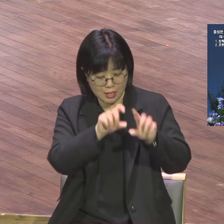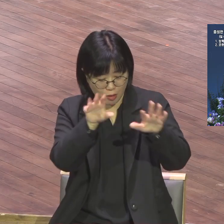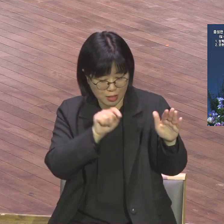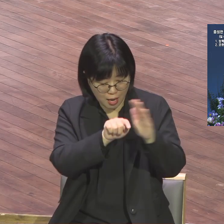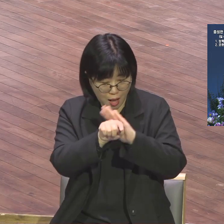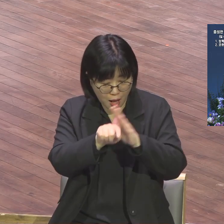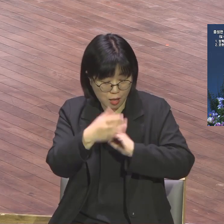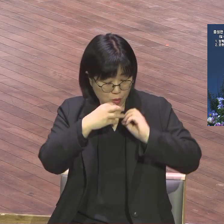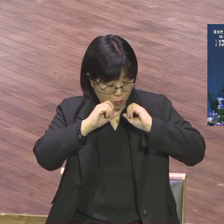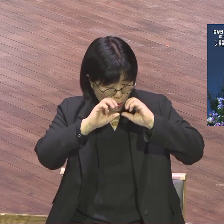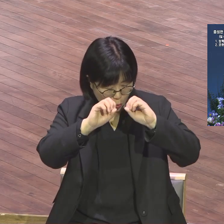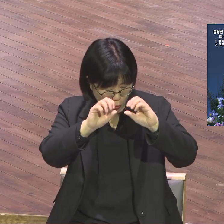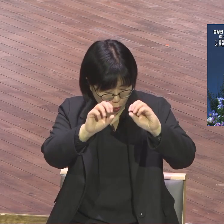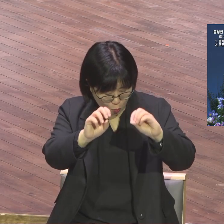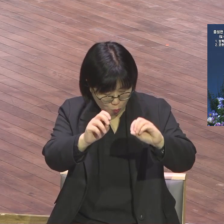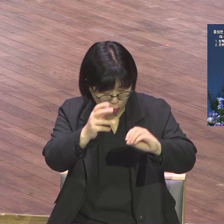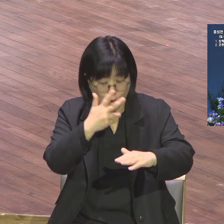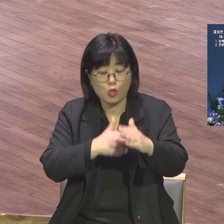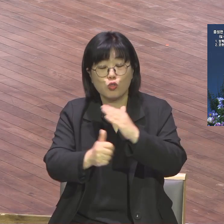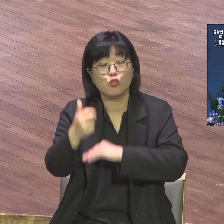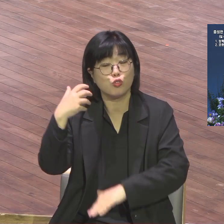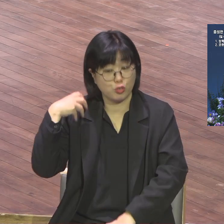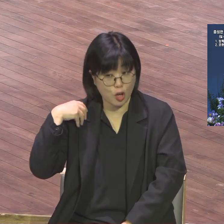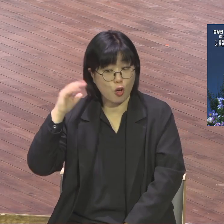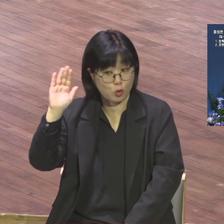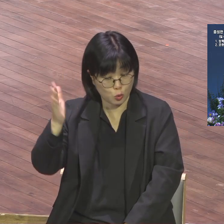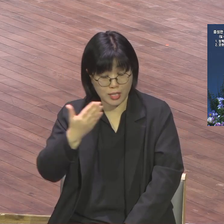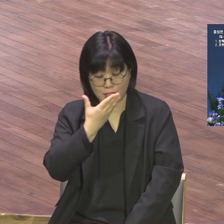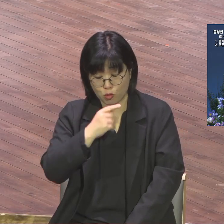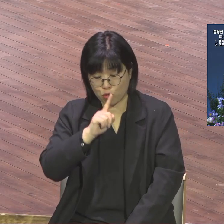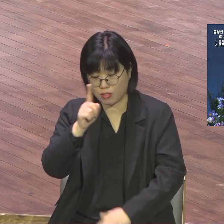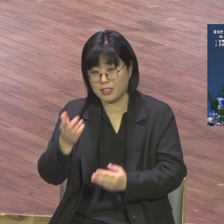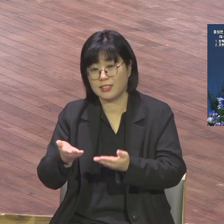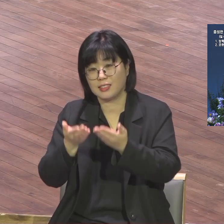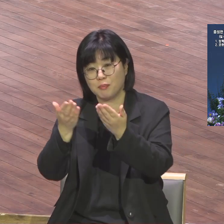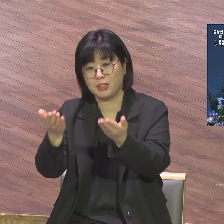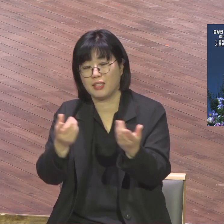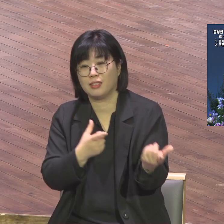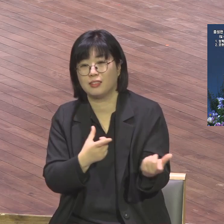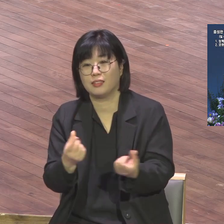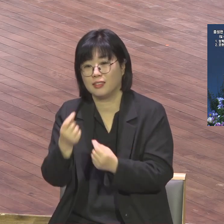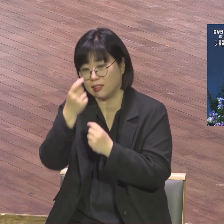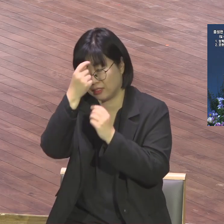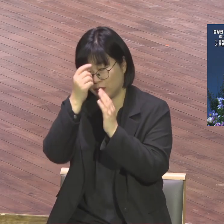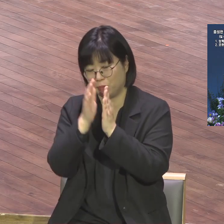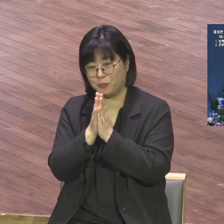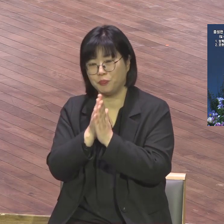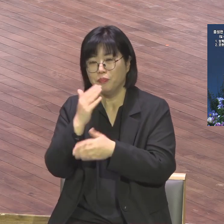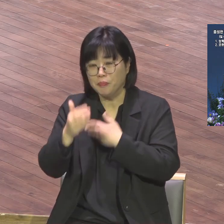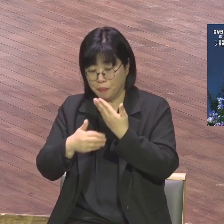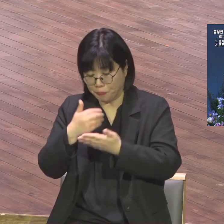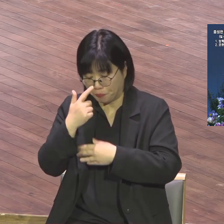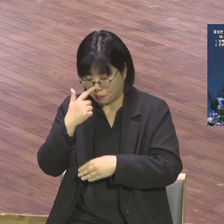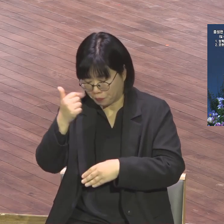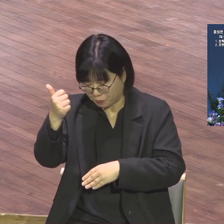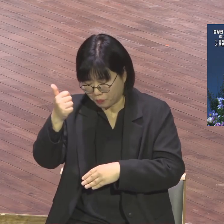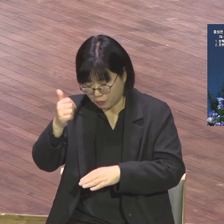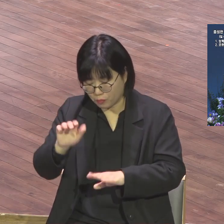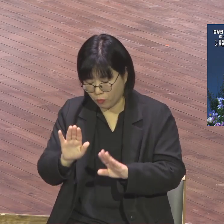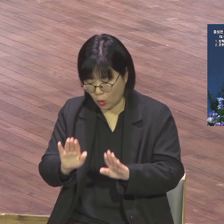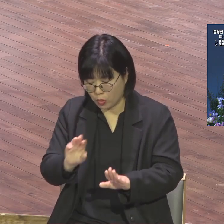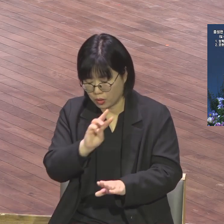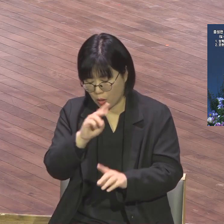일으키는 삶운동의 주역들 다 되시기를 지금으로 축복합니다. 기도합시다. 아버지 하나님, 우리 영계